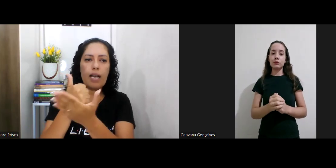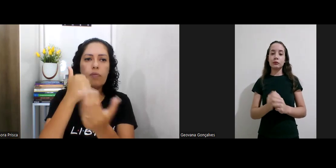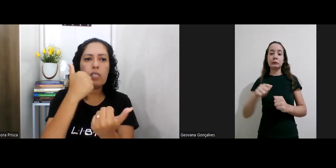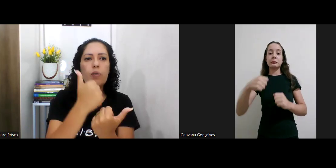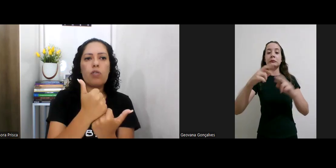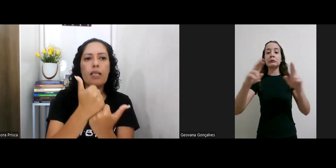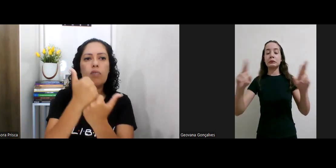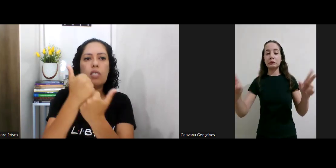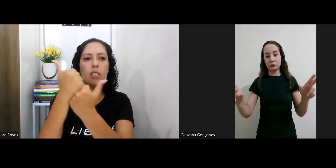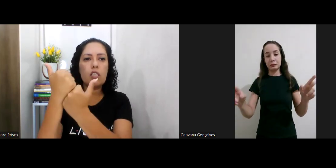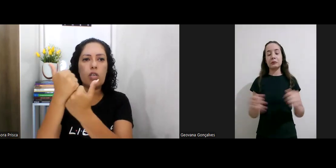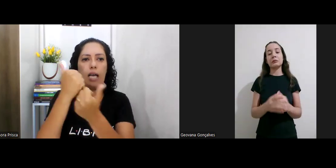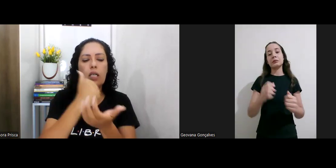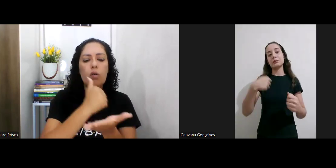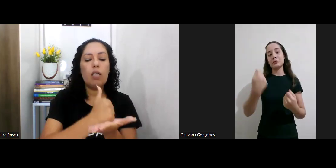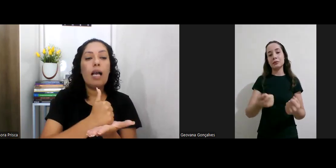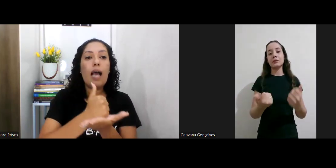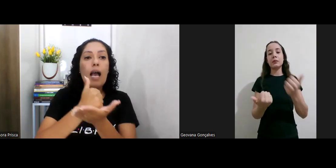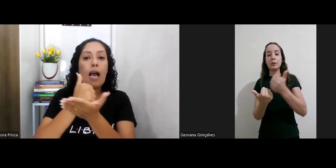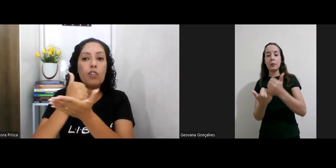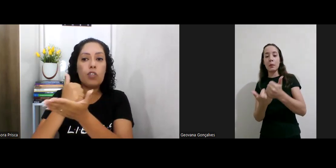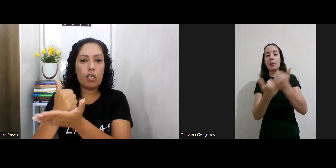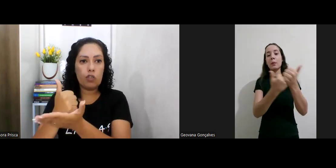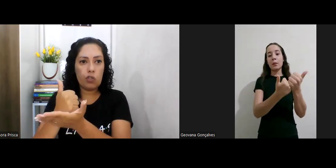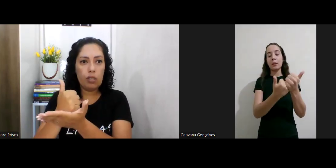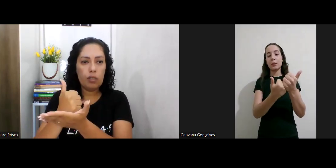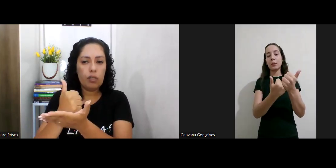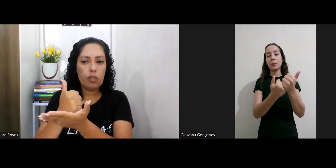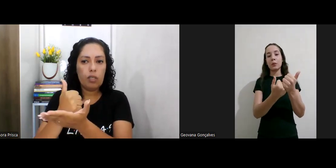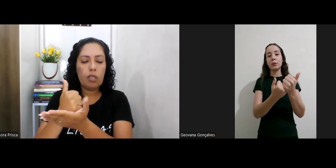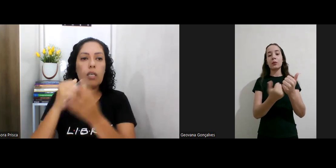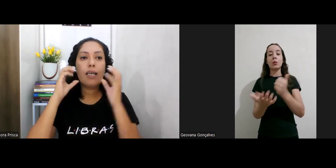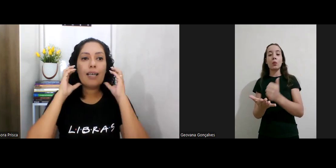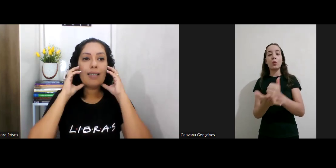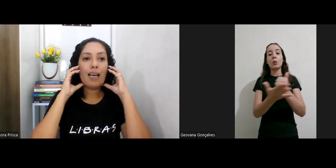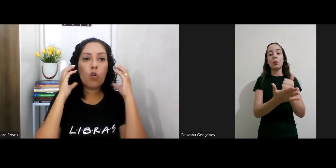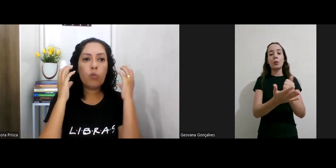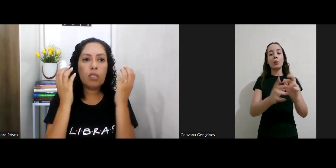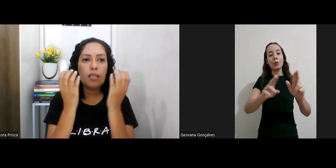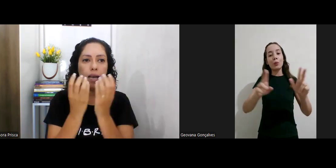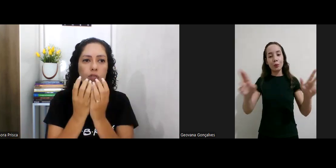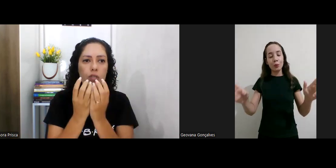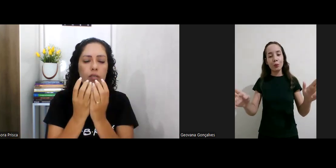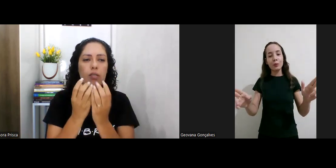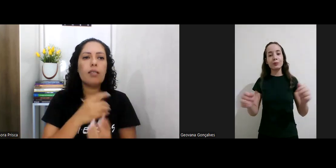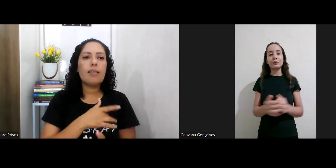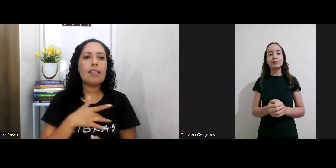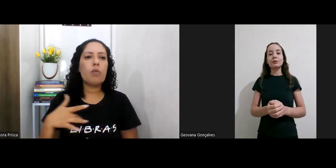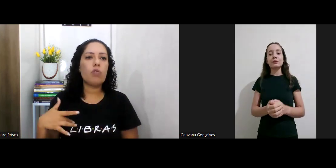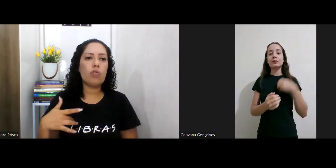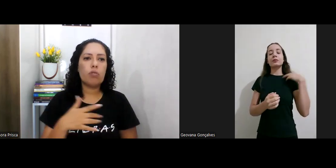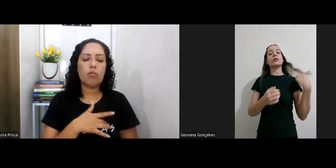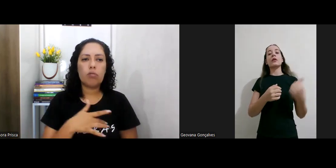variações, tá? Você pode usar o que você desejar. Então, agente da comunidade